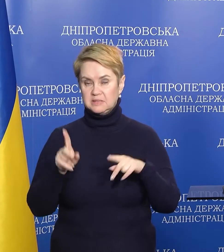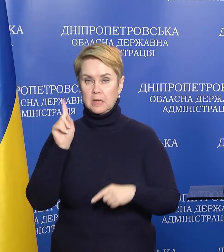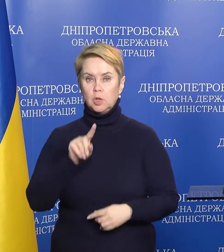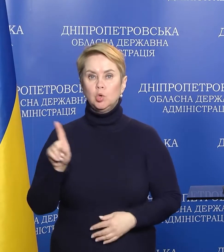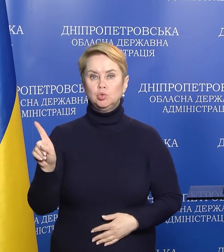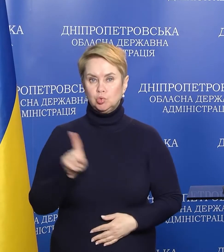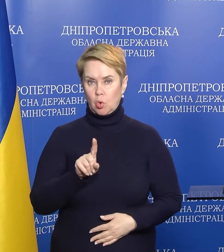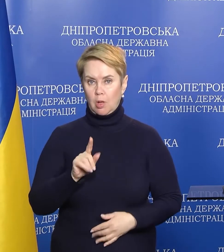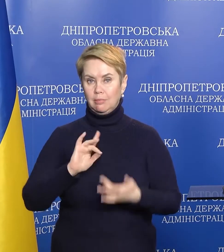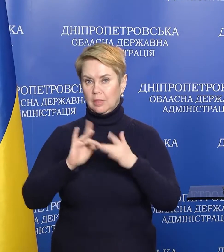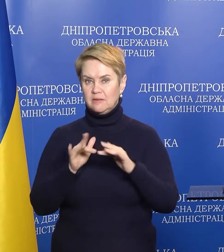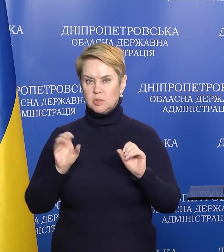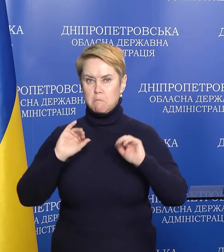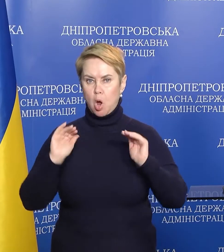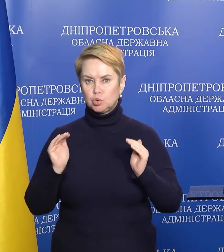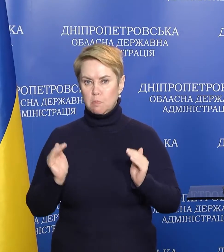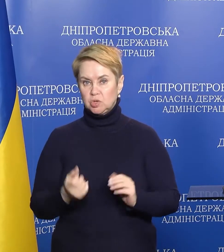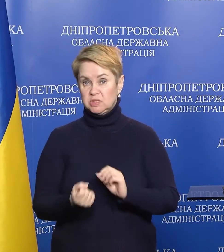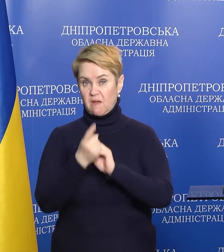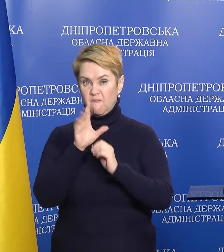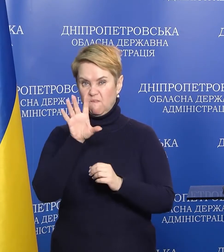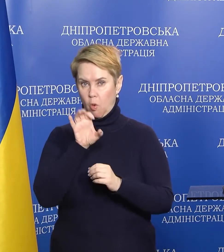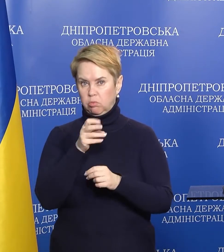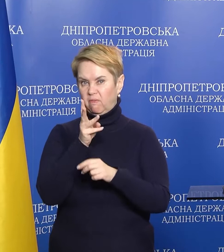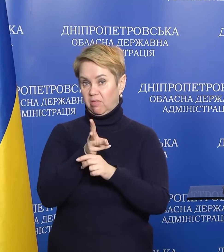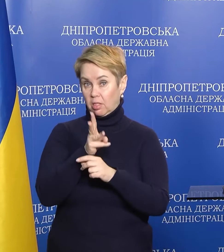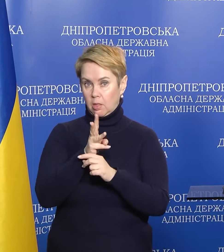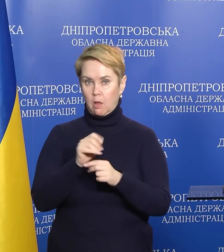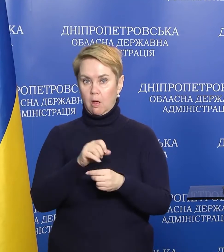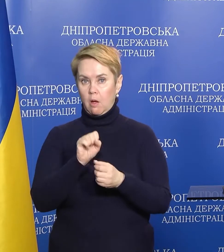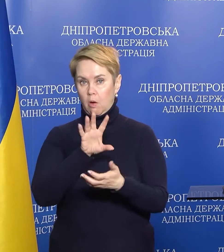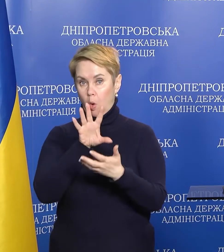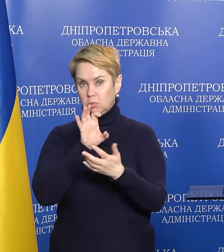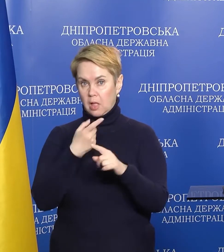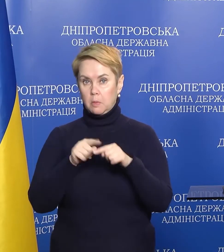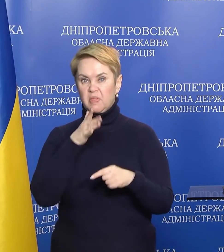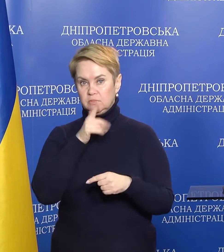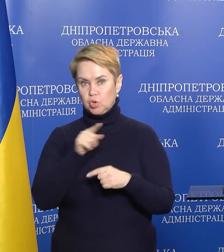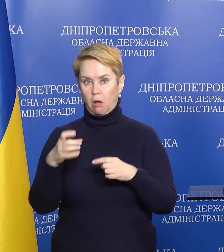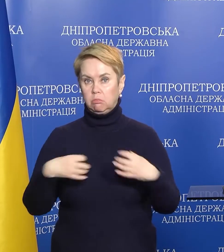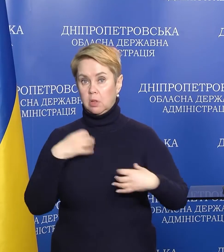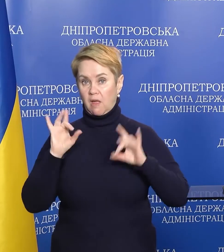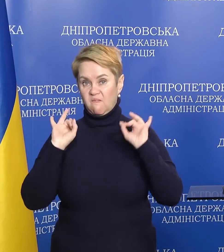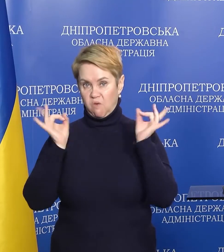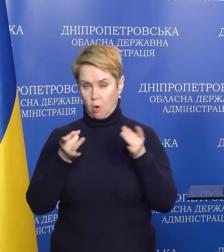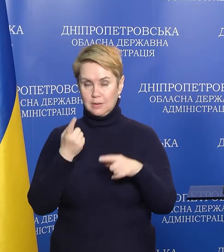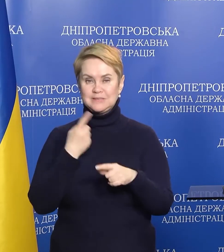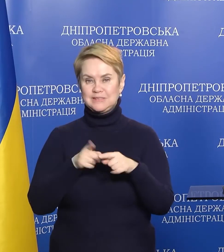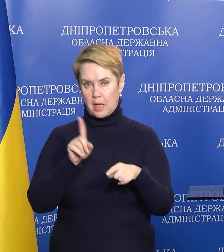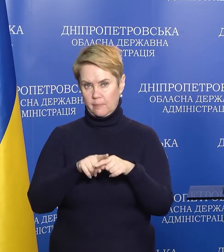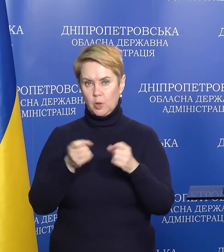за те, що в інтернеті все менше і менше з'являється фото і відео контенту, особливо під час тривоги.